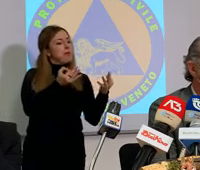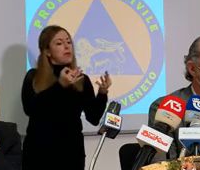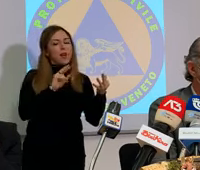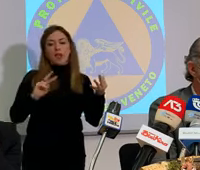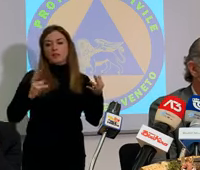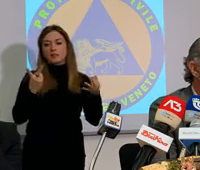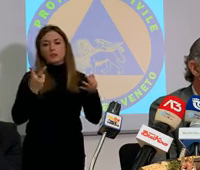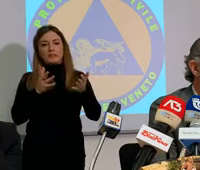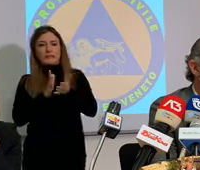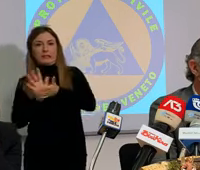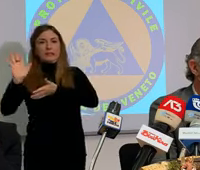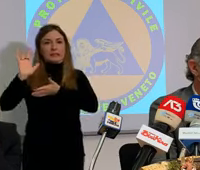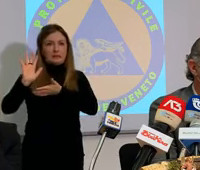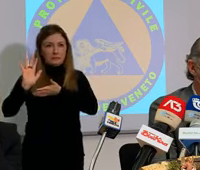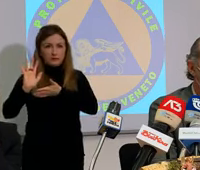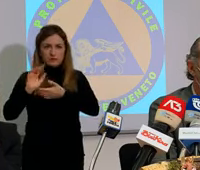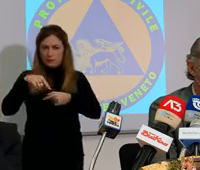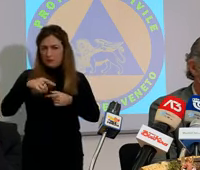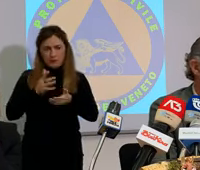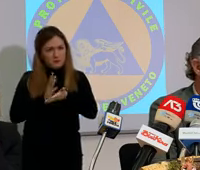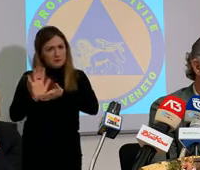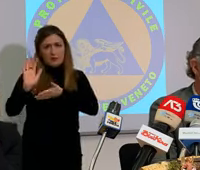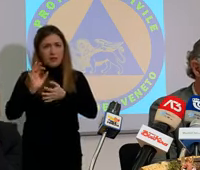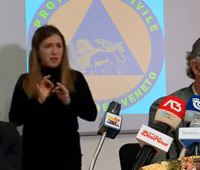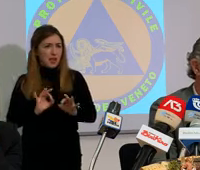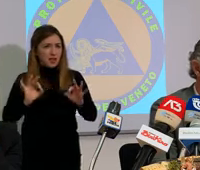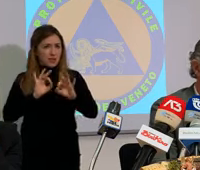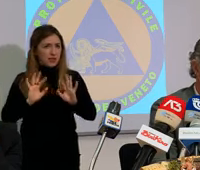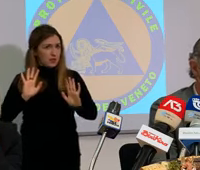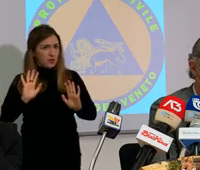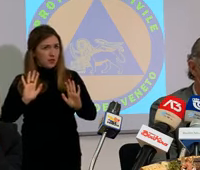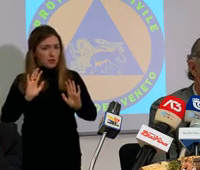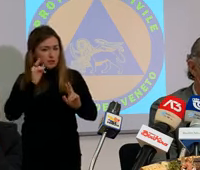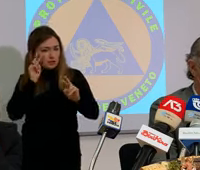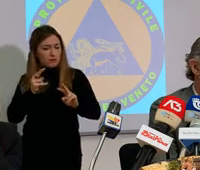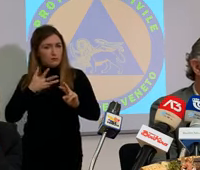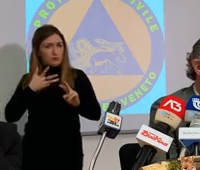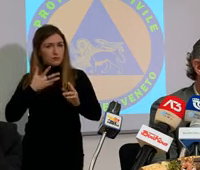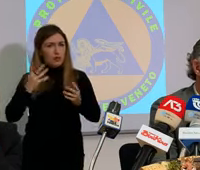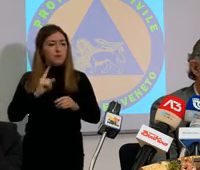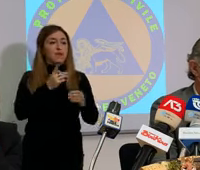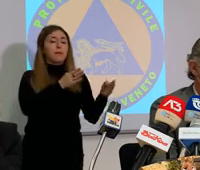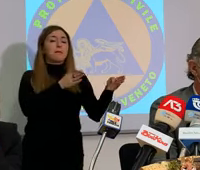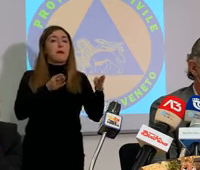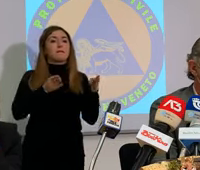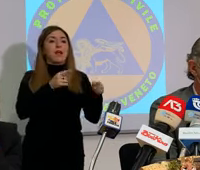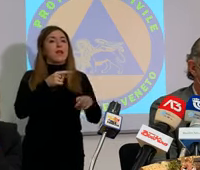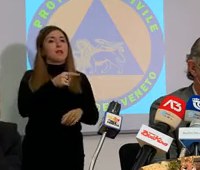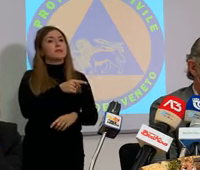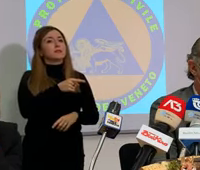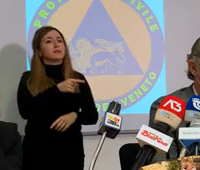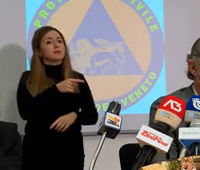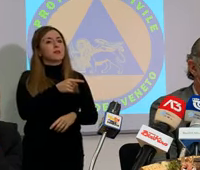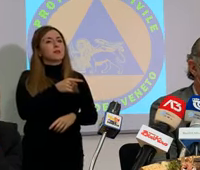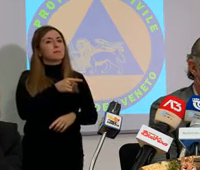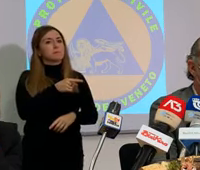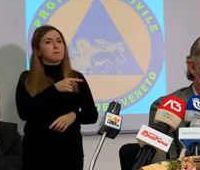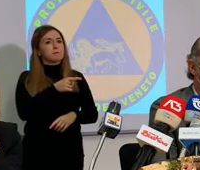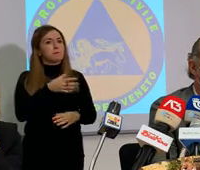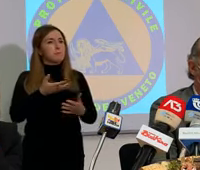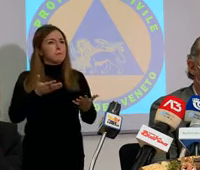scappando di mano c'è qui non c'è nulla che scappa di mano ce ne siano meglio mi spiego la prima fase ha avuto esattamente diciamo